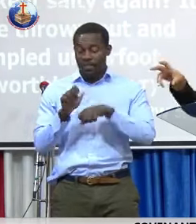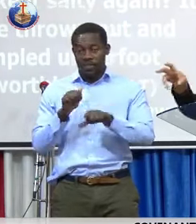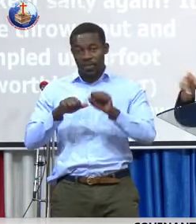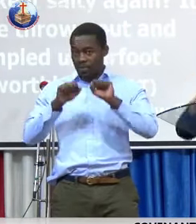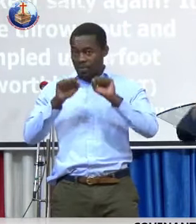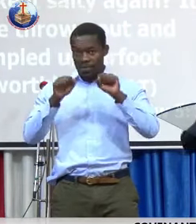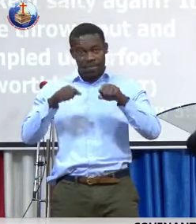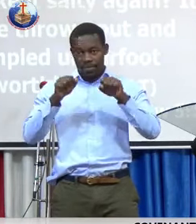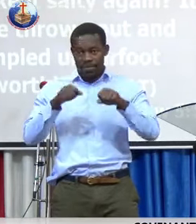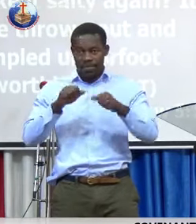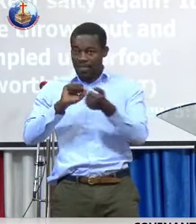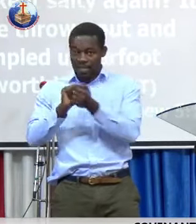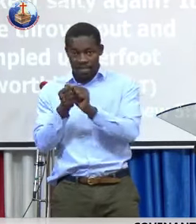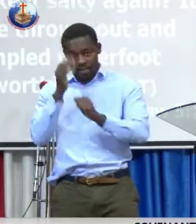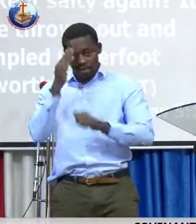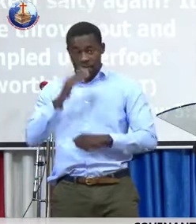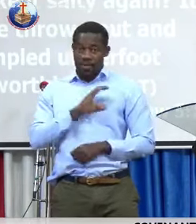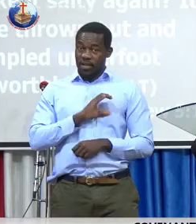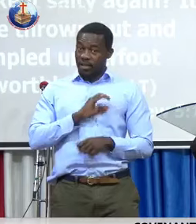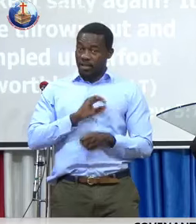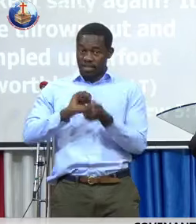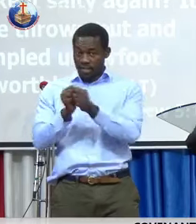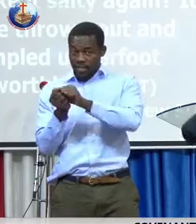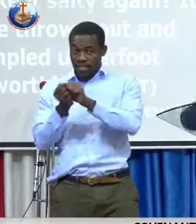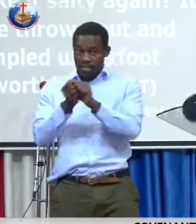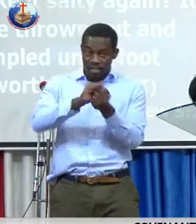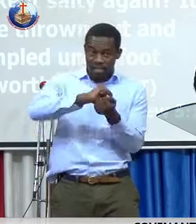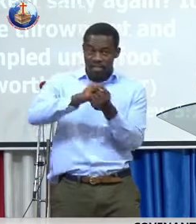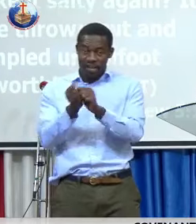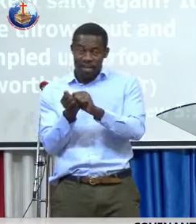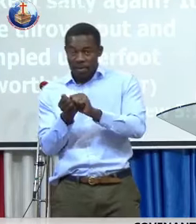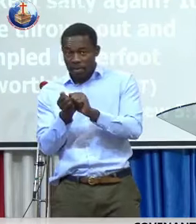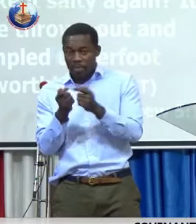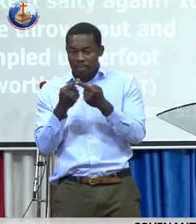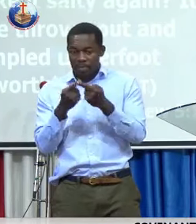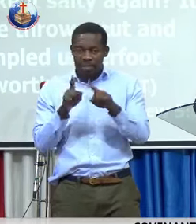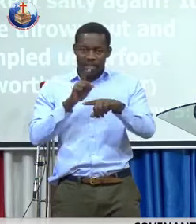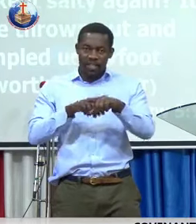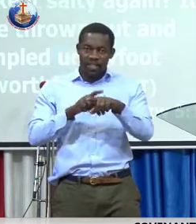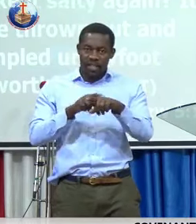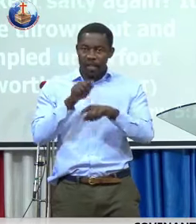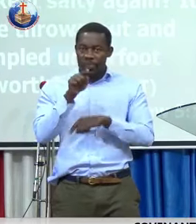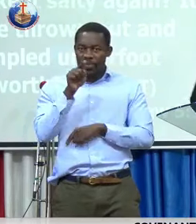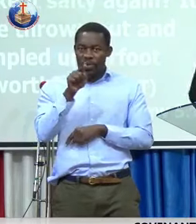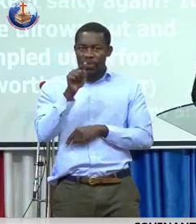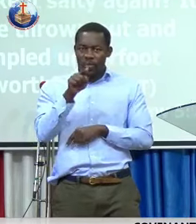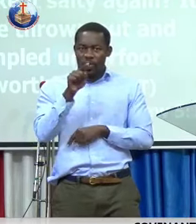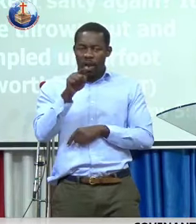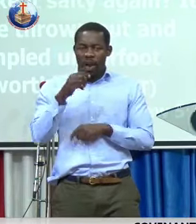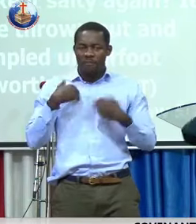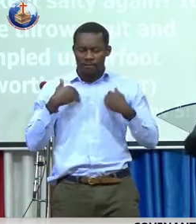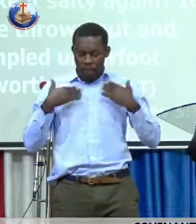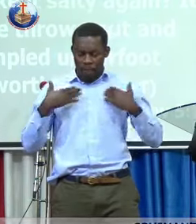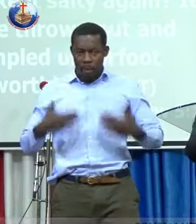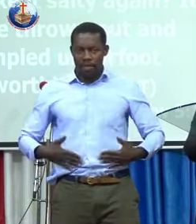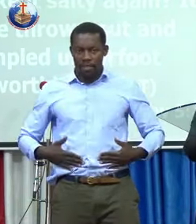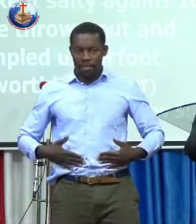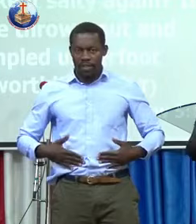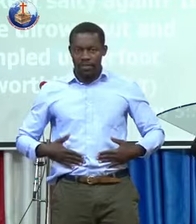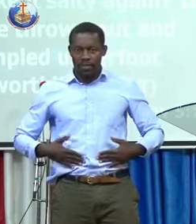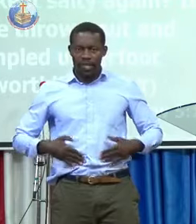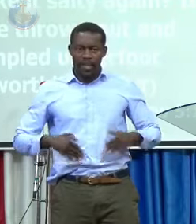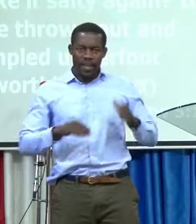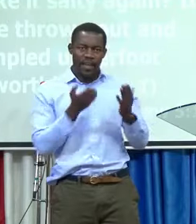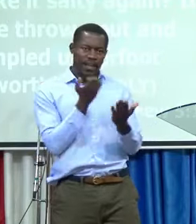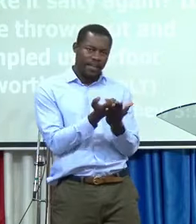somewhere along the way. Hayo matendo yanaweza badilika tukiendelea. But when we embody the state of being the salt and being the light, lakini tukivikwa